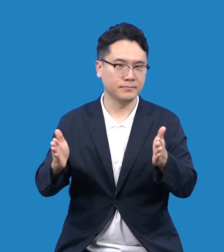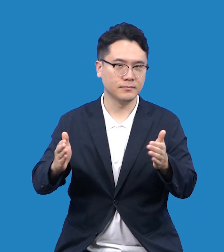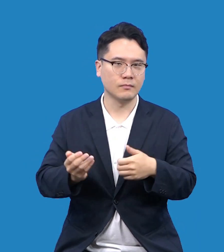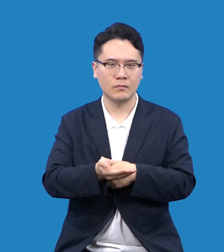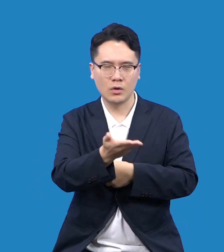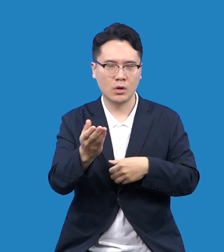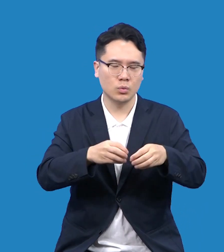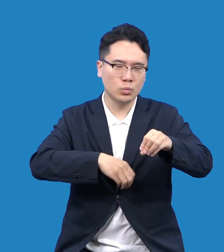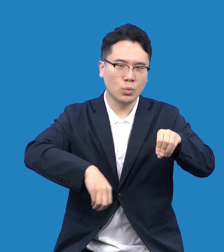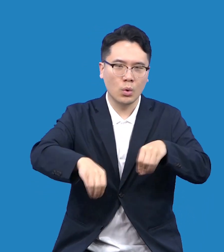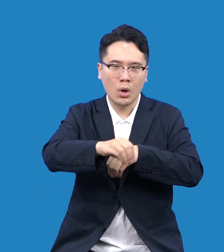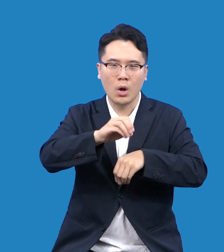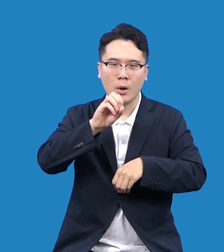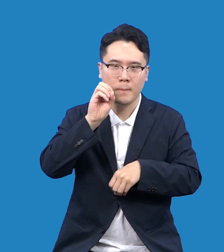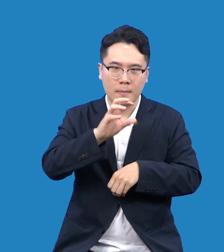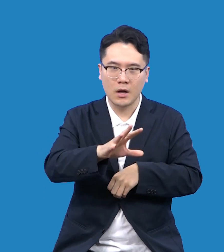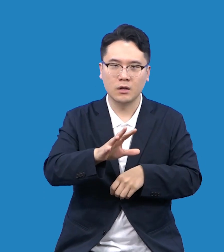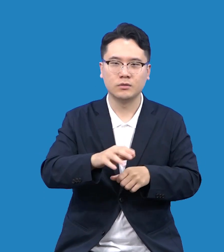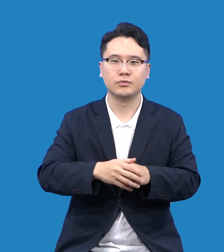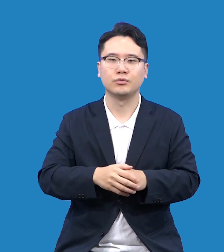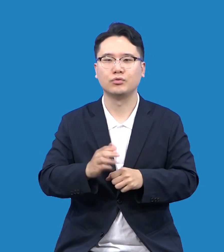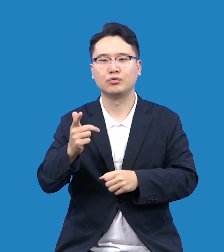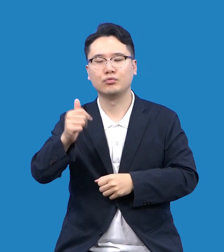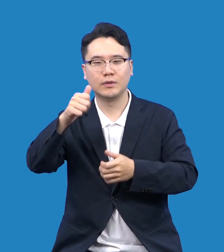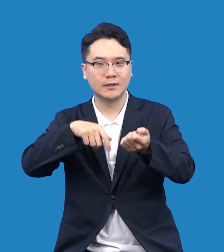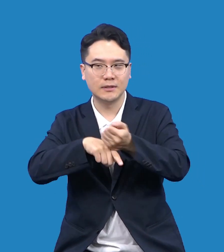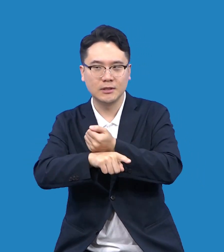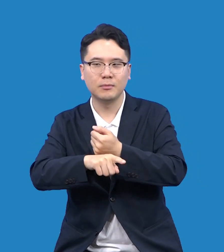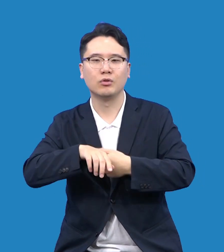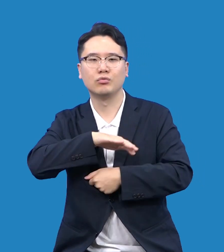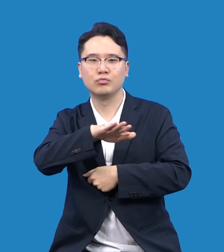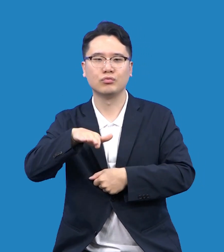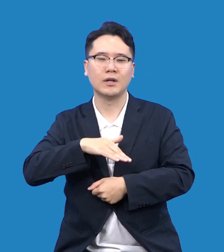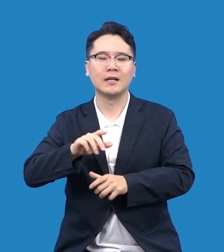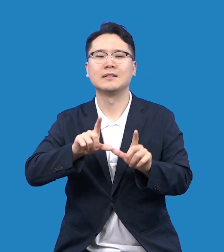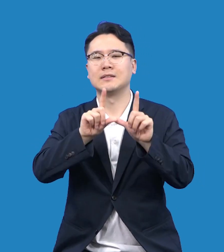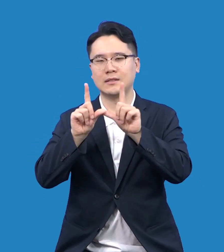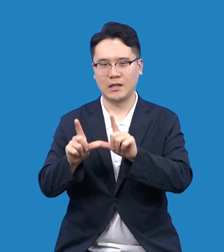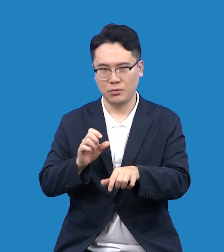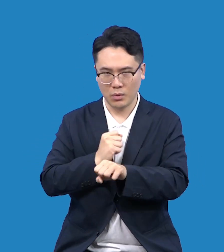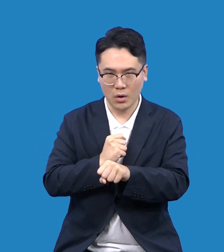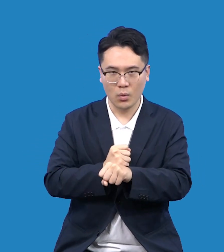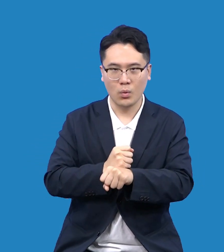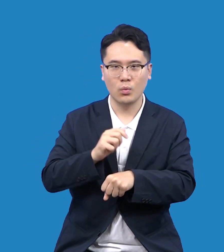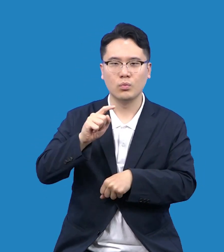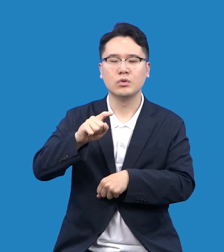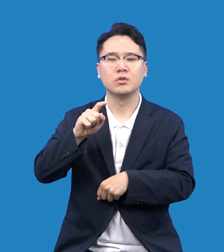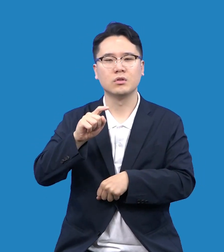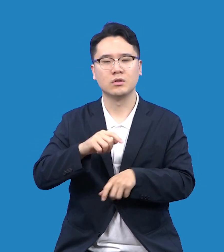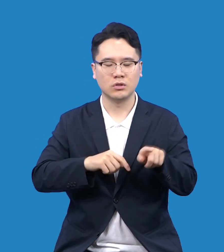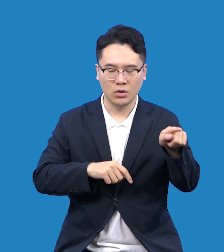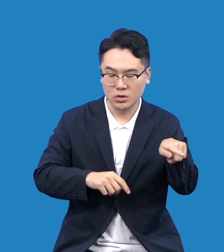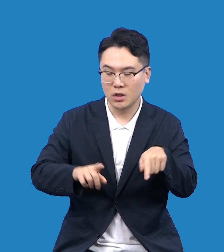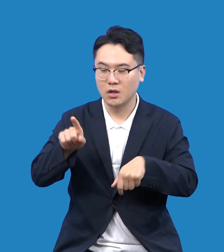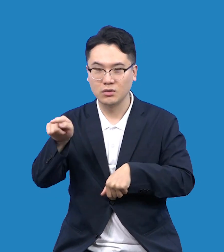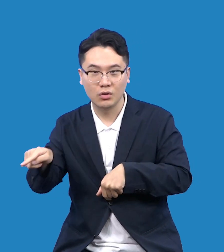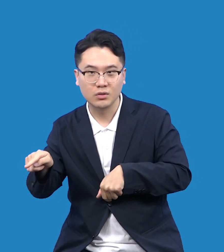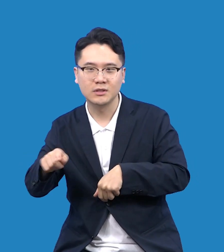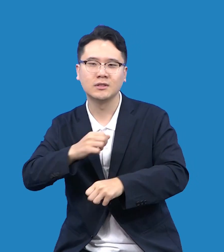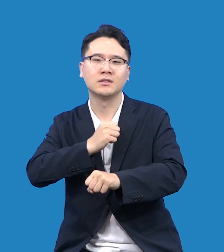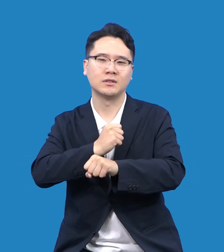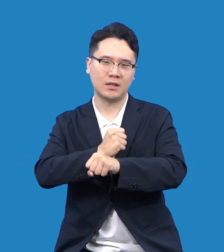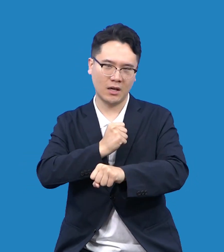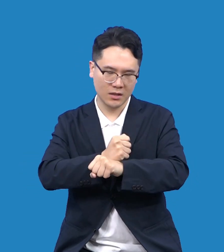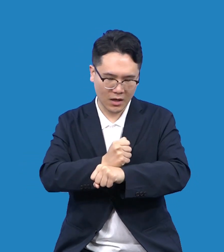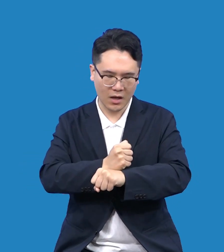시작. 너희가 도리어 말하기를 주의 뜻이면 우리가 살기도 하고 이것이나 저것을 하리라